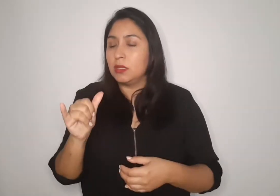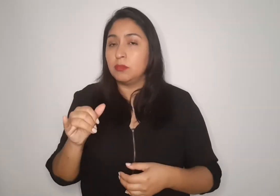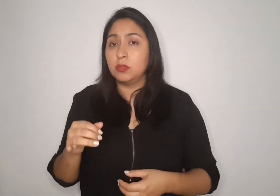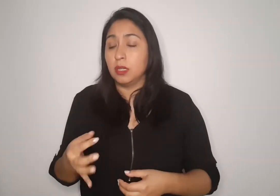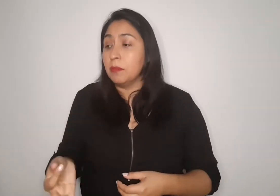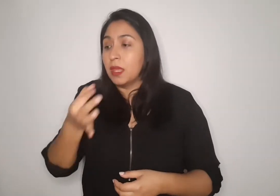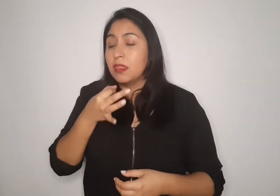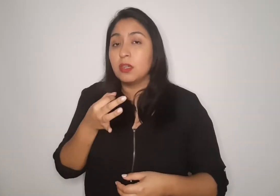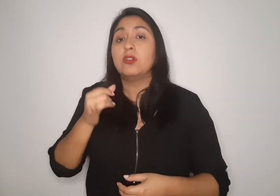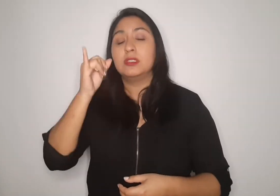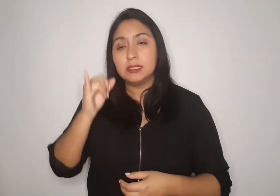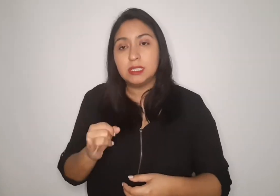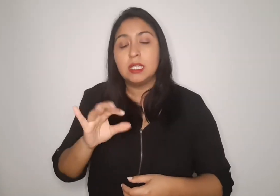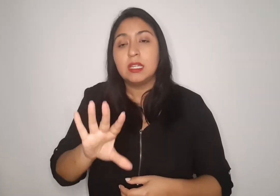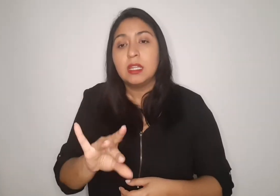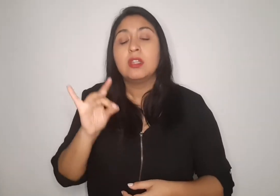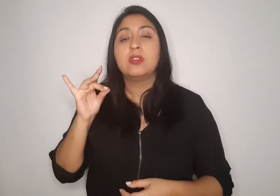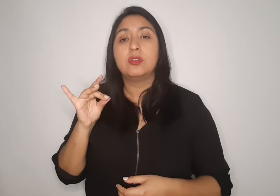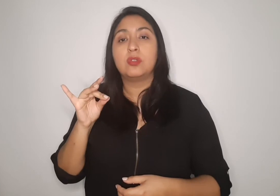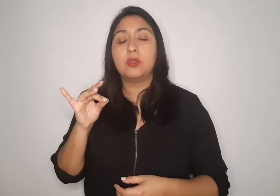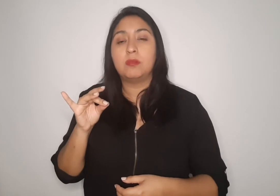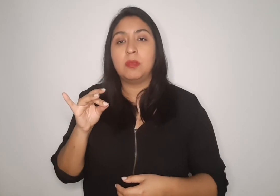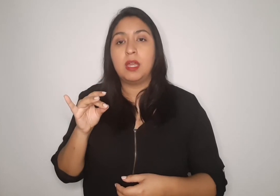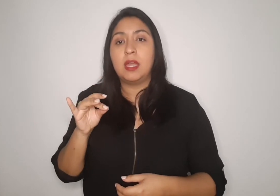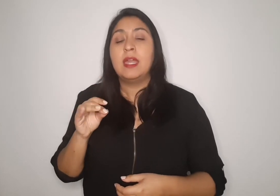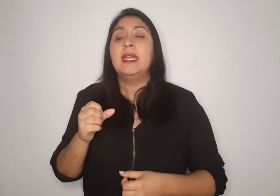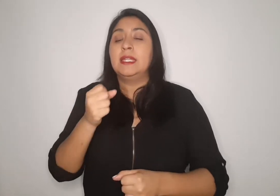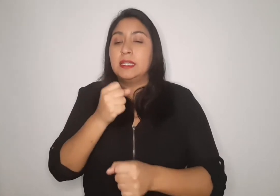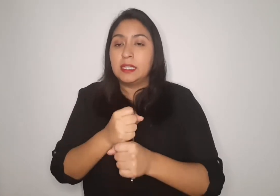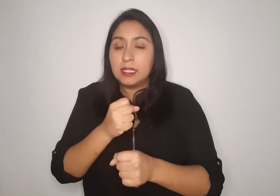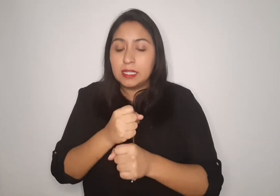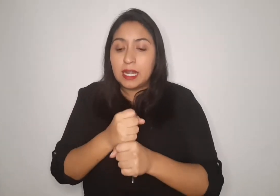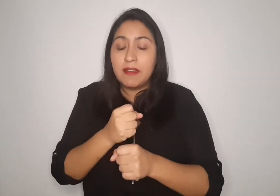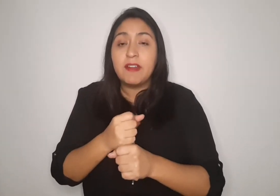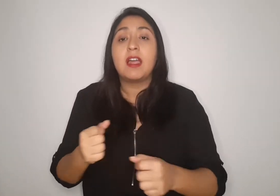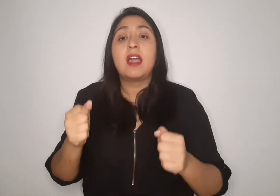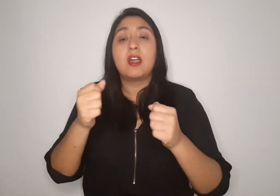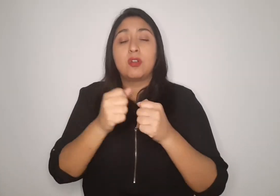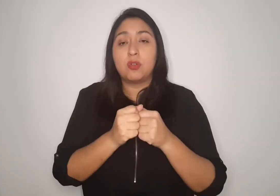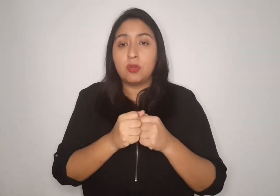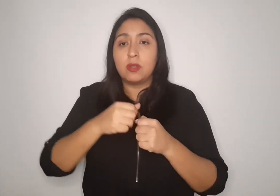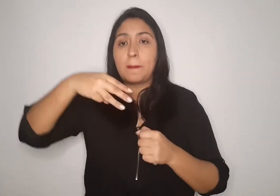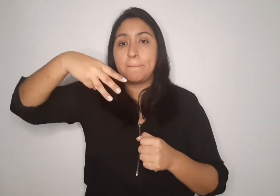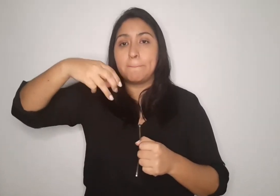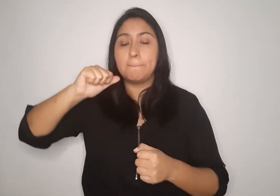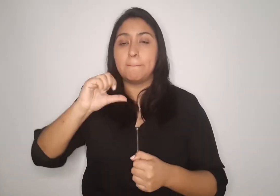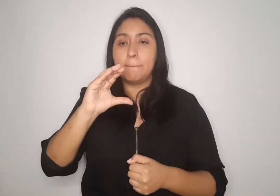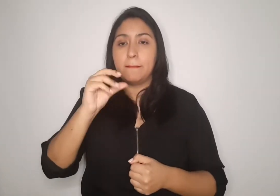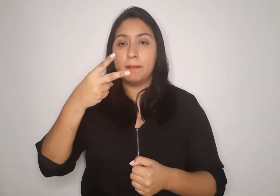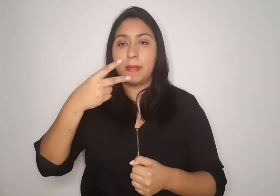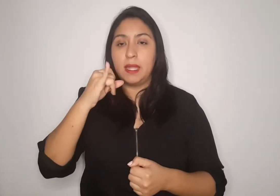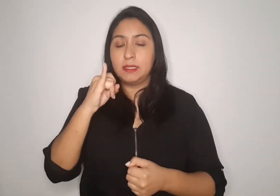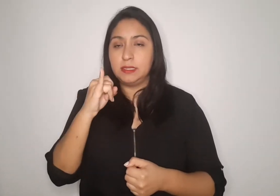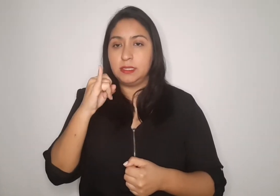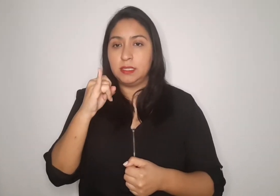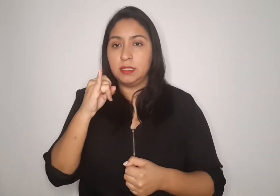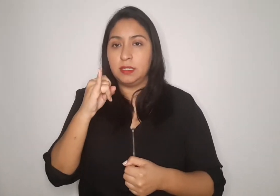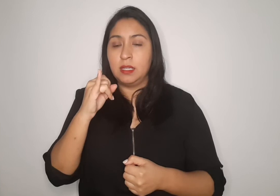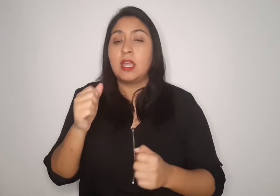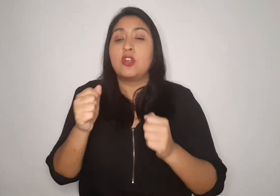misión, pero no dejes de usar la espiritualidad y trabaja con una machi, ¿ya? Ella tiene la última palabra, trabaja con fuerza